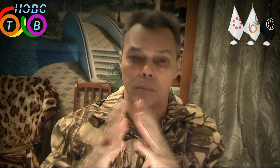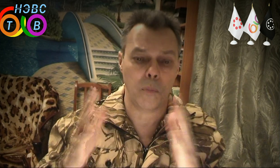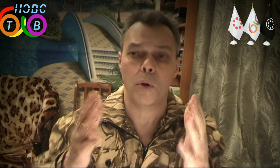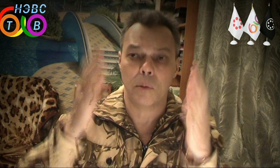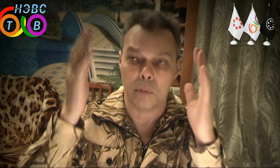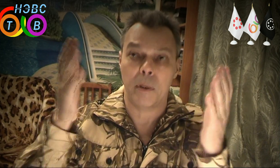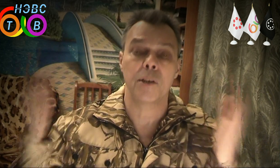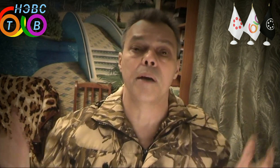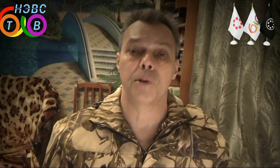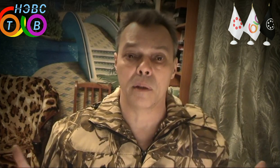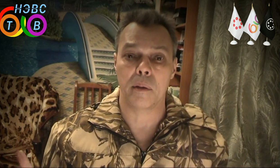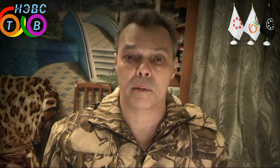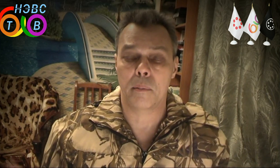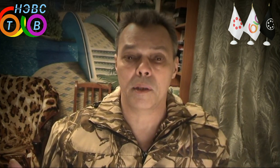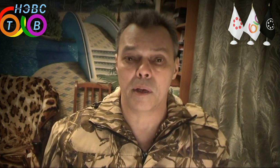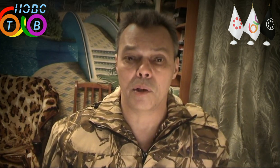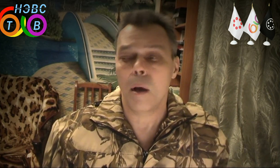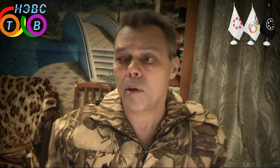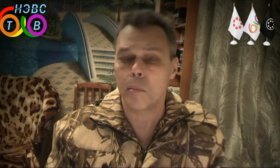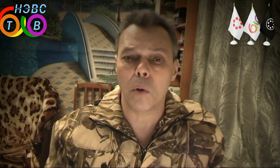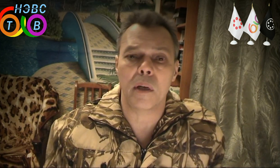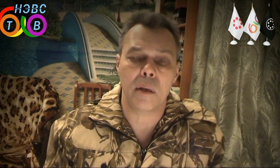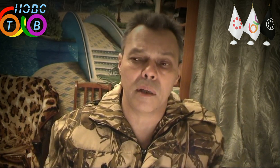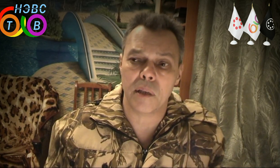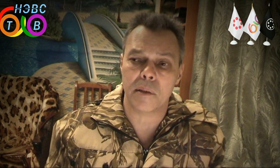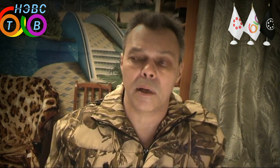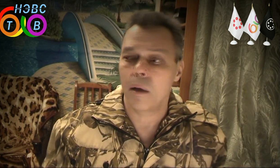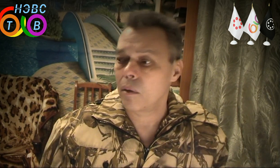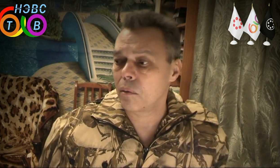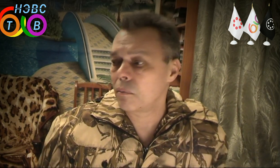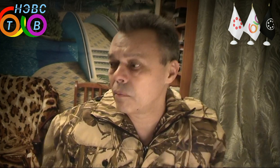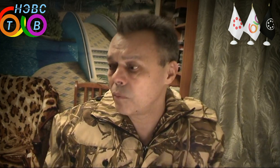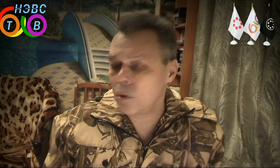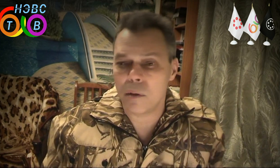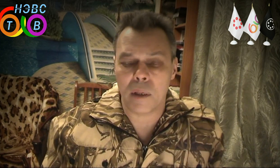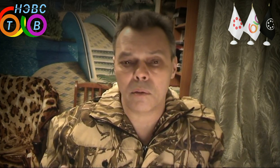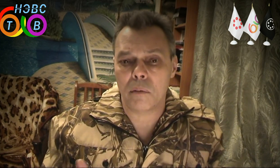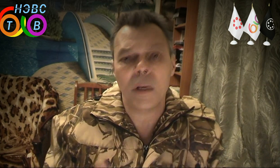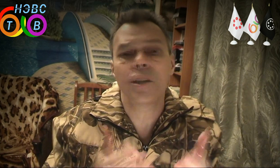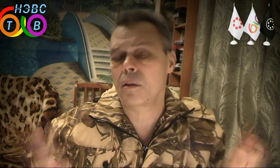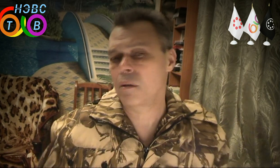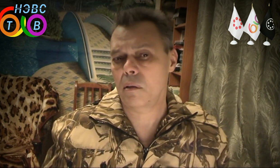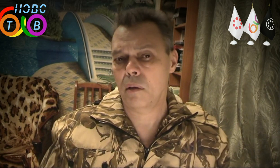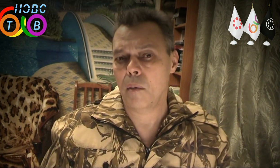ну, просто вот ближайшие, говорится, ближайшие. Поэтому могут рождаться дети неожиданные.